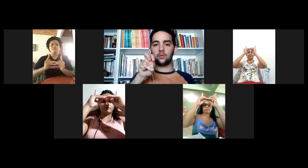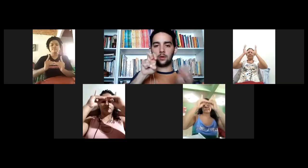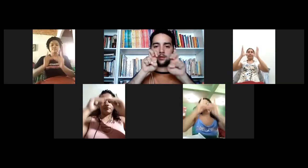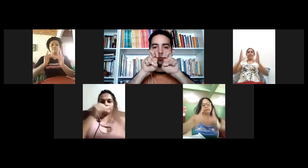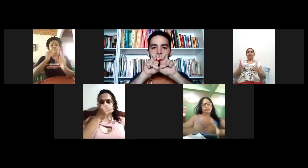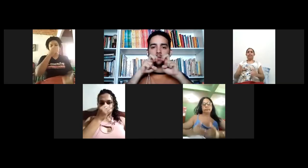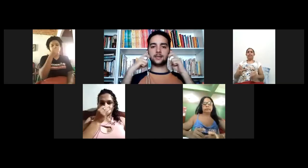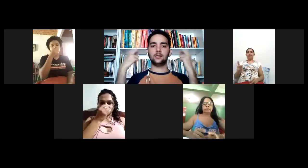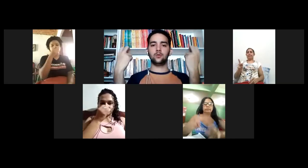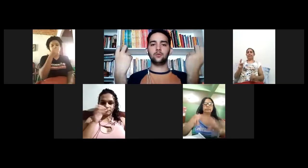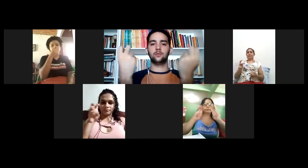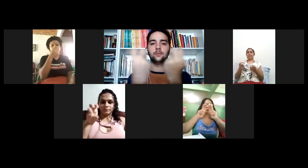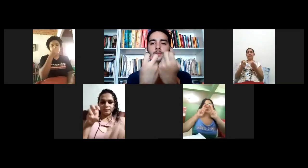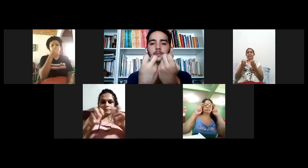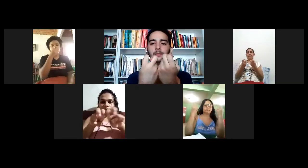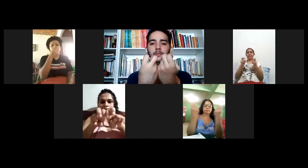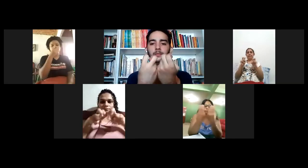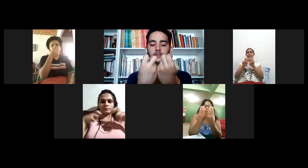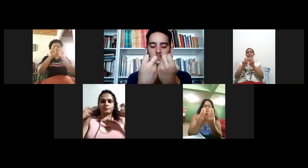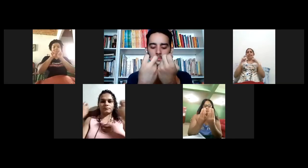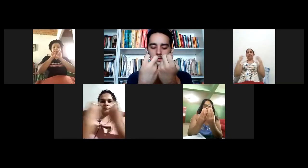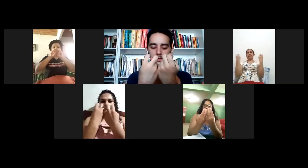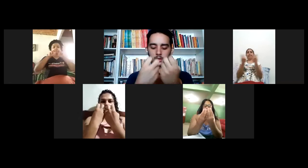Culto, configuração de mão em 5,